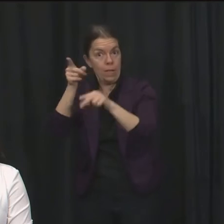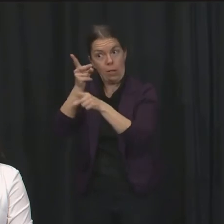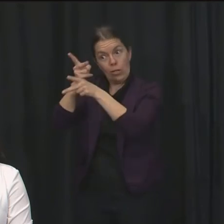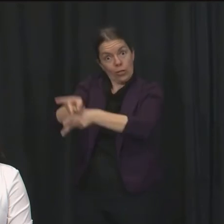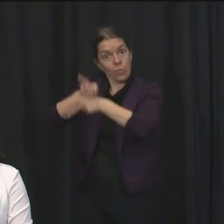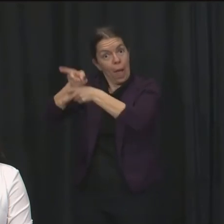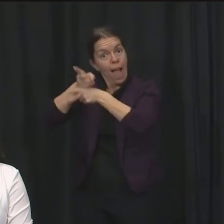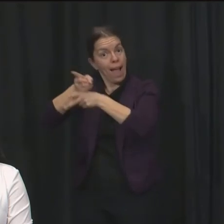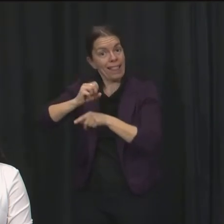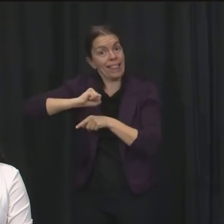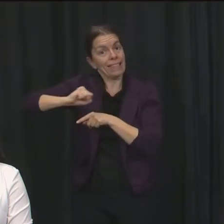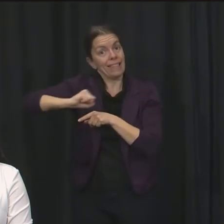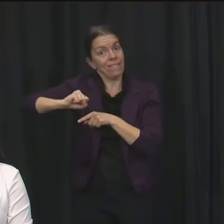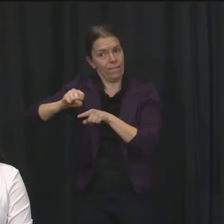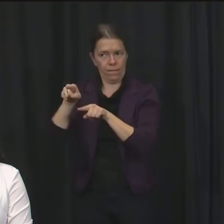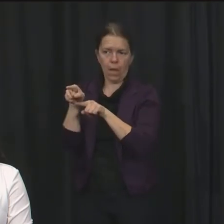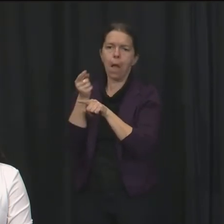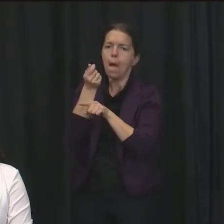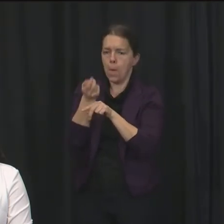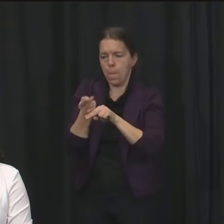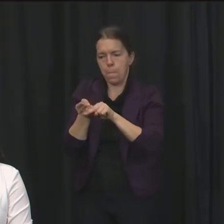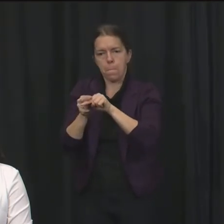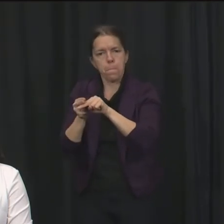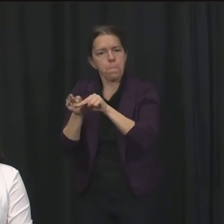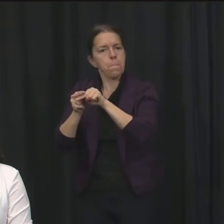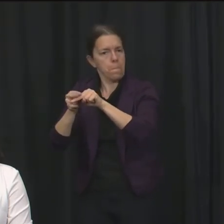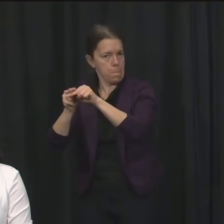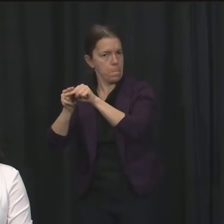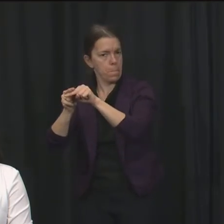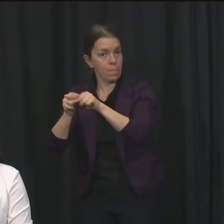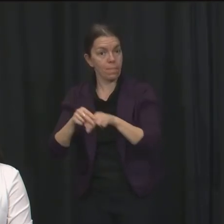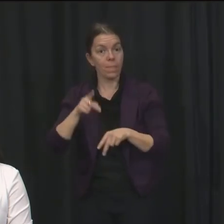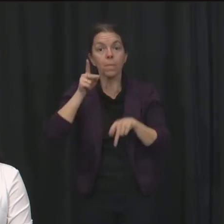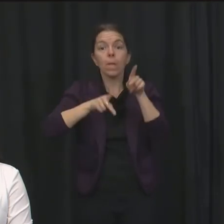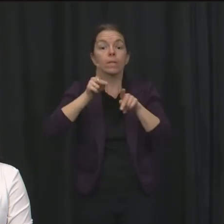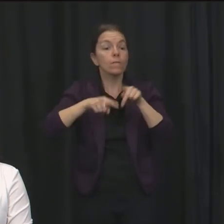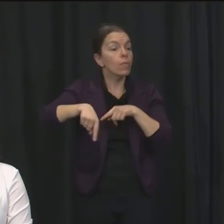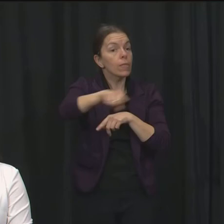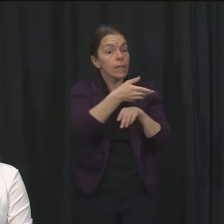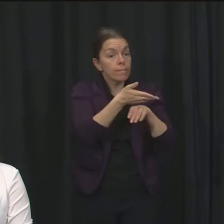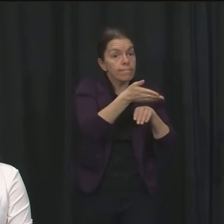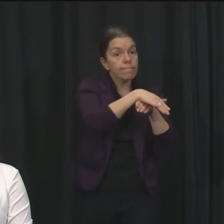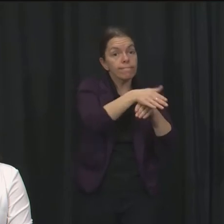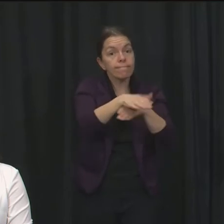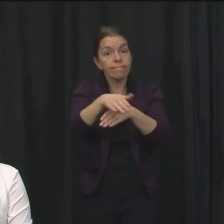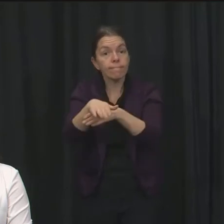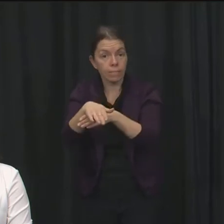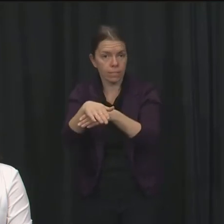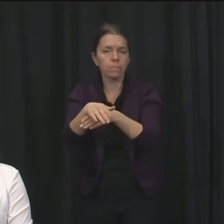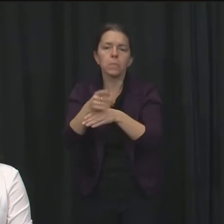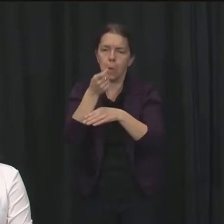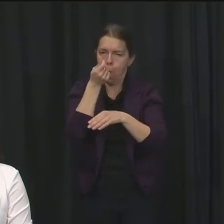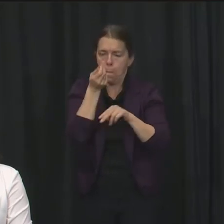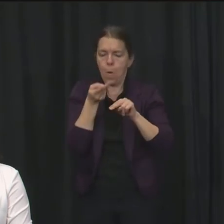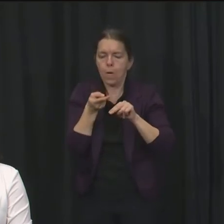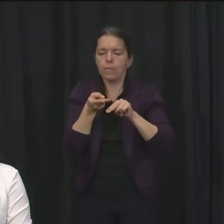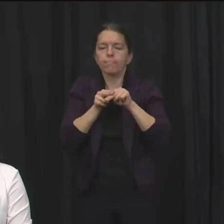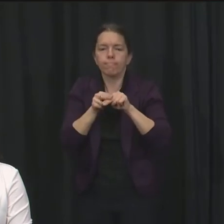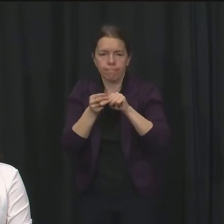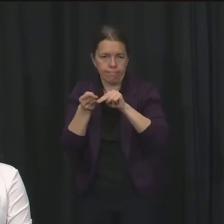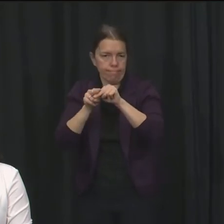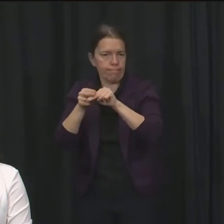Nous attendons aussi du côté des décès avoir une augmentation au cours des prochaines semaines et même du mois d'avril,